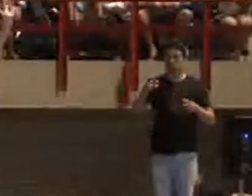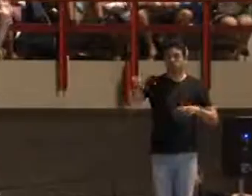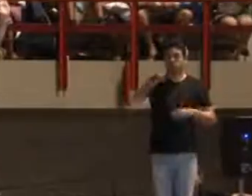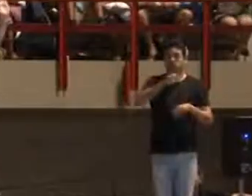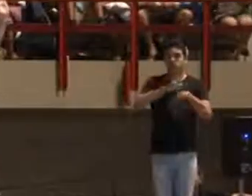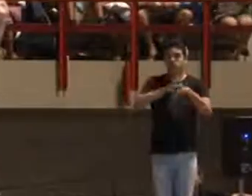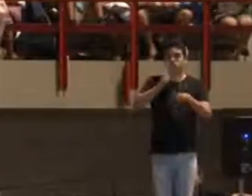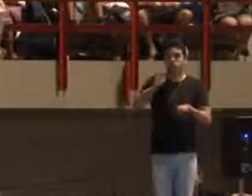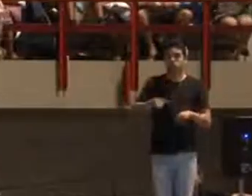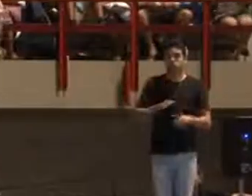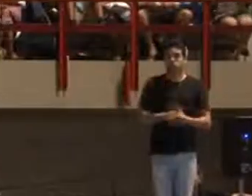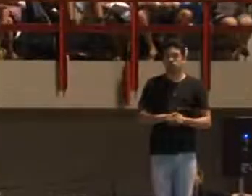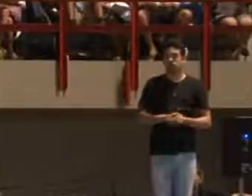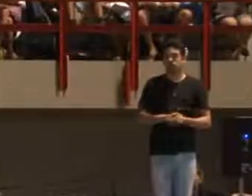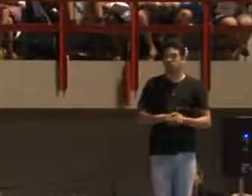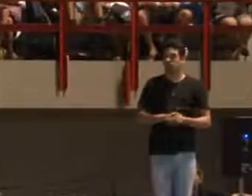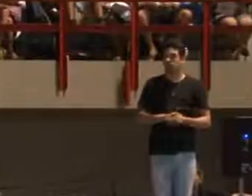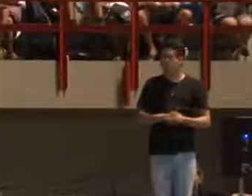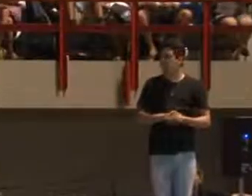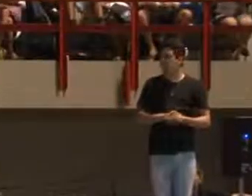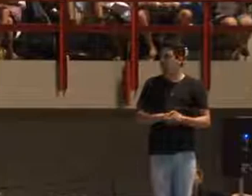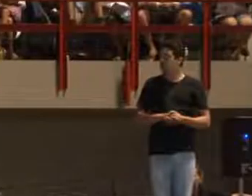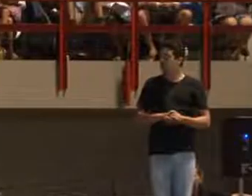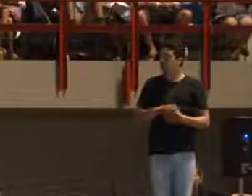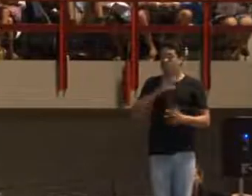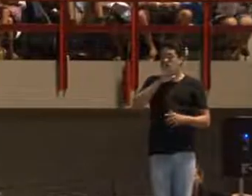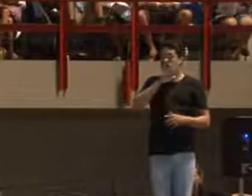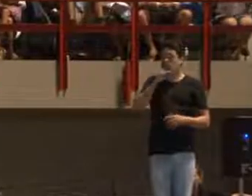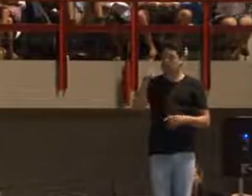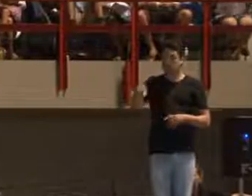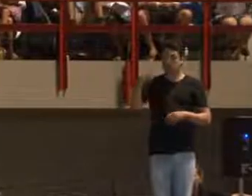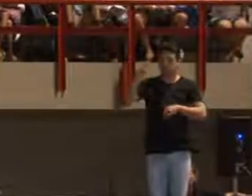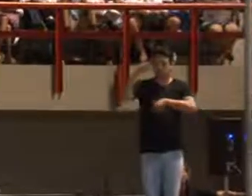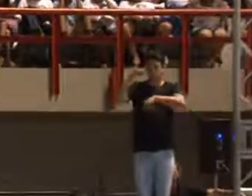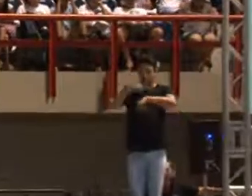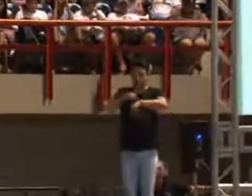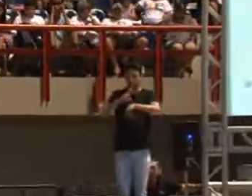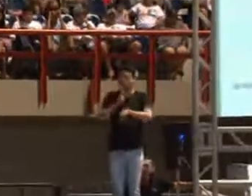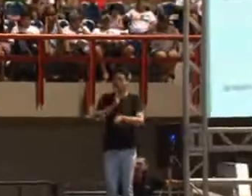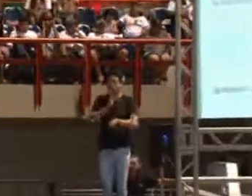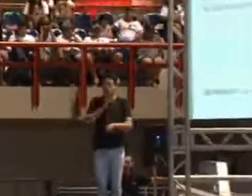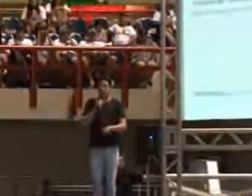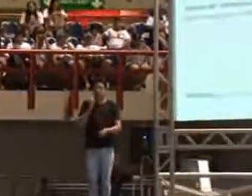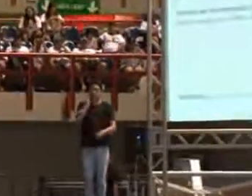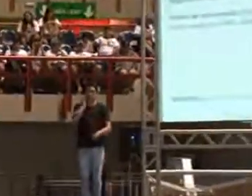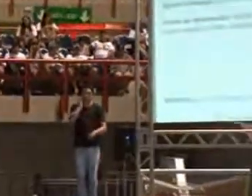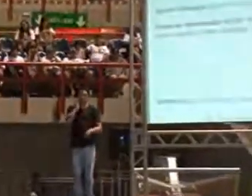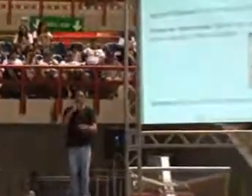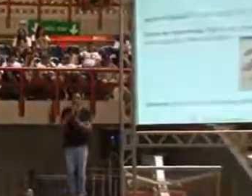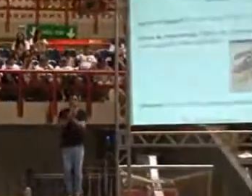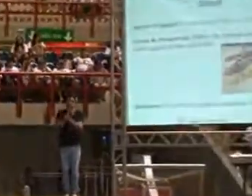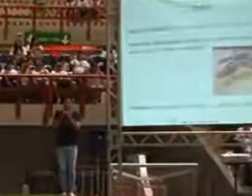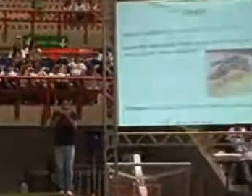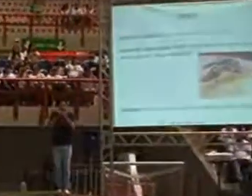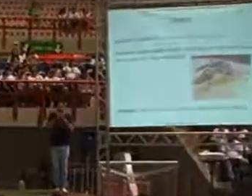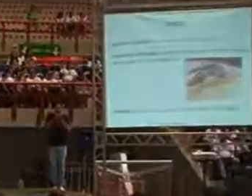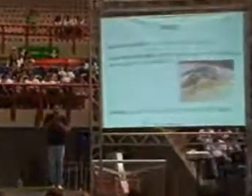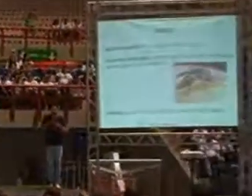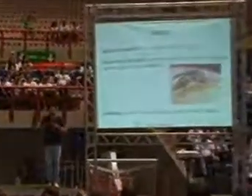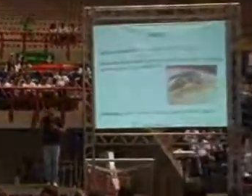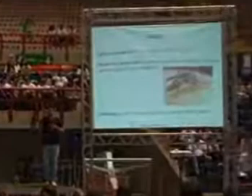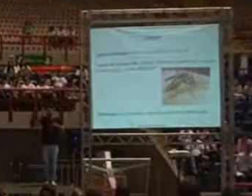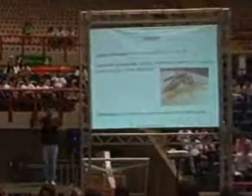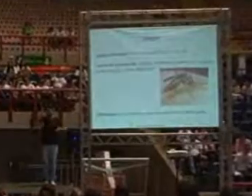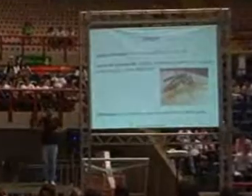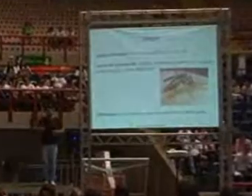teve? Ô, negócio horrível. Nos Estados Unidos, a dengue é conhecida como febre quebra-ossos, que a pessoa fica toda doída,